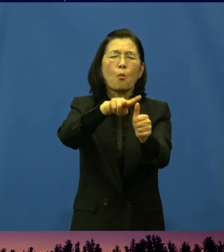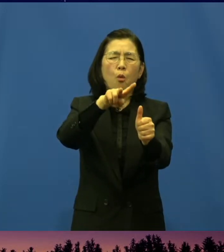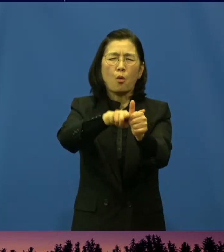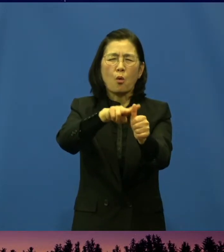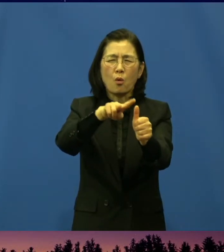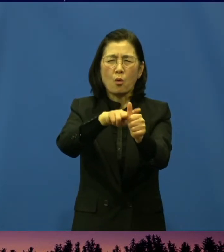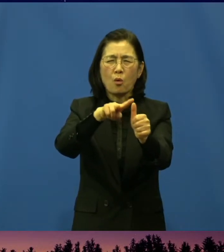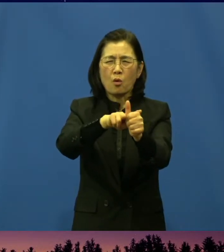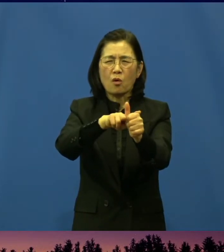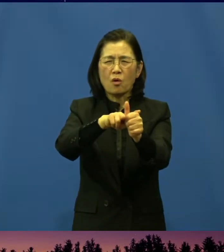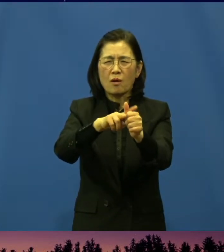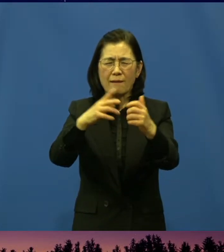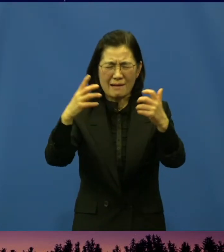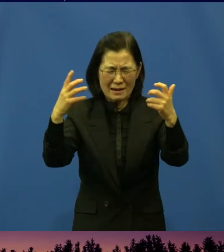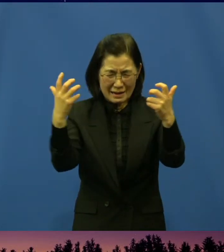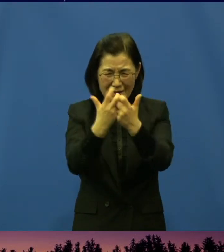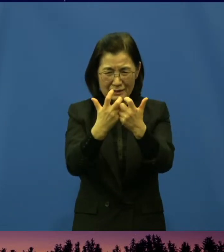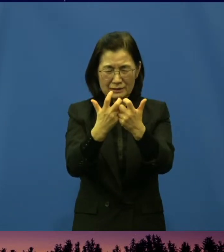너무 과도한 뉴스.